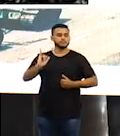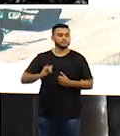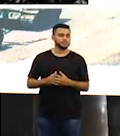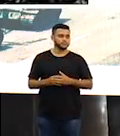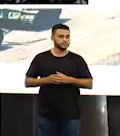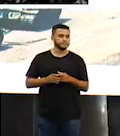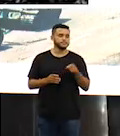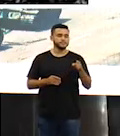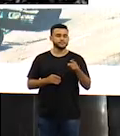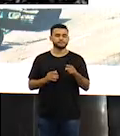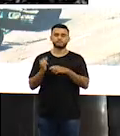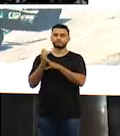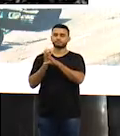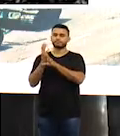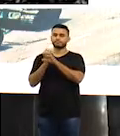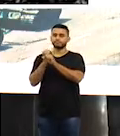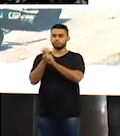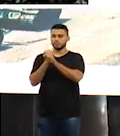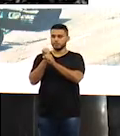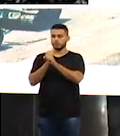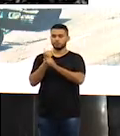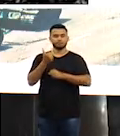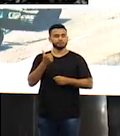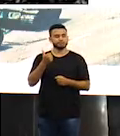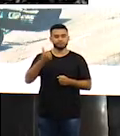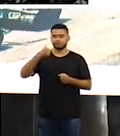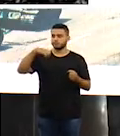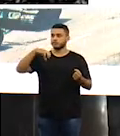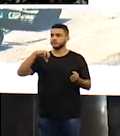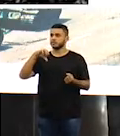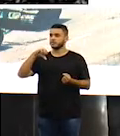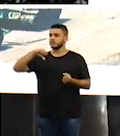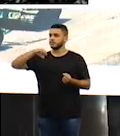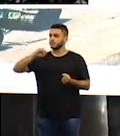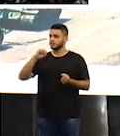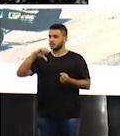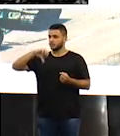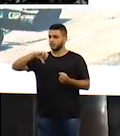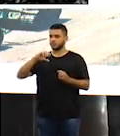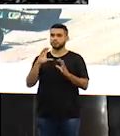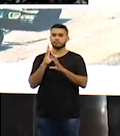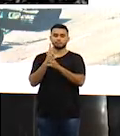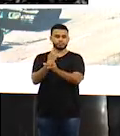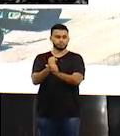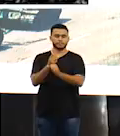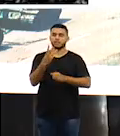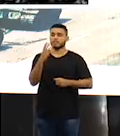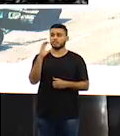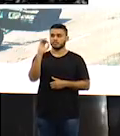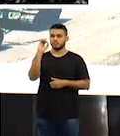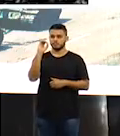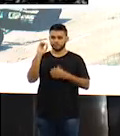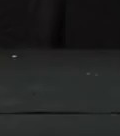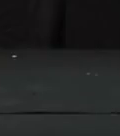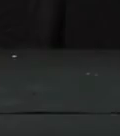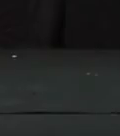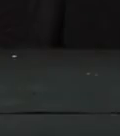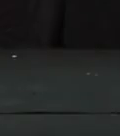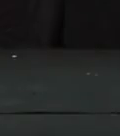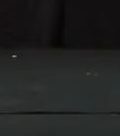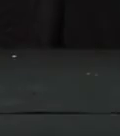na Praça da Paz Seixal, pode adiantar. São jovens em Pequim pedindo democracia a Deng